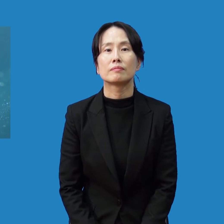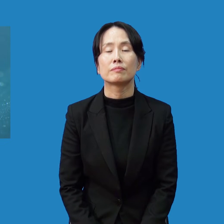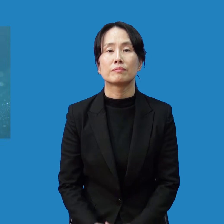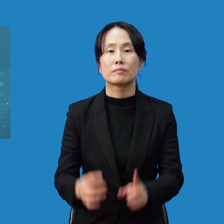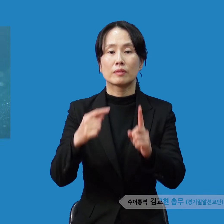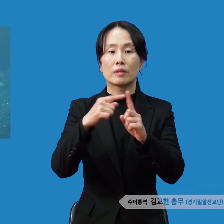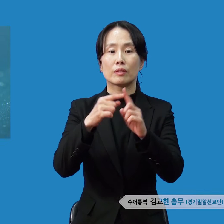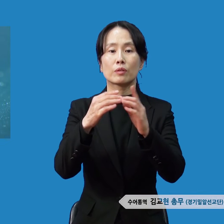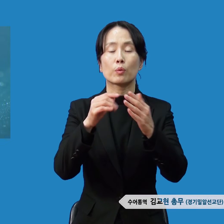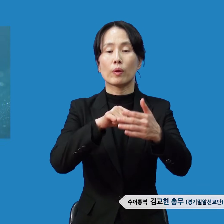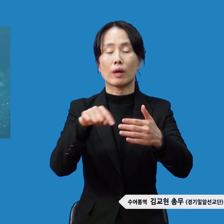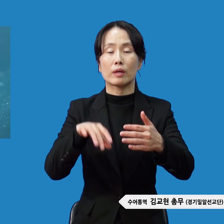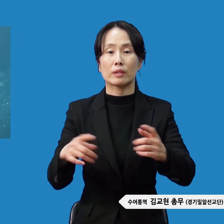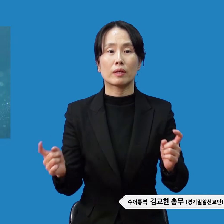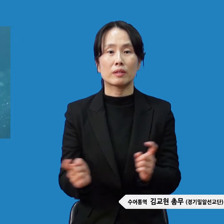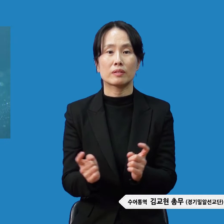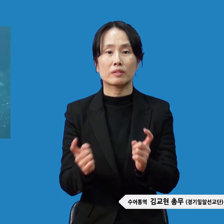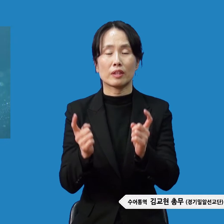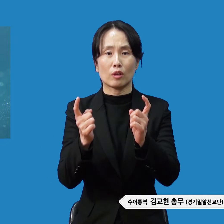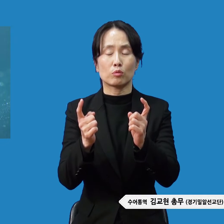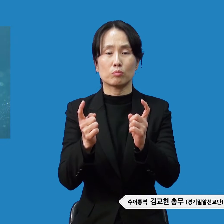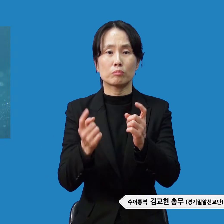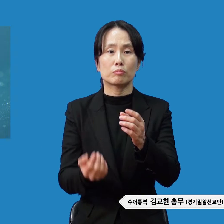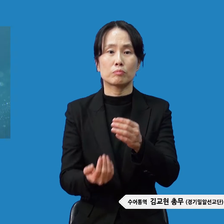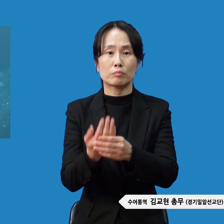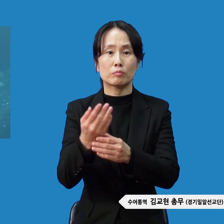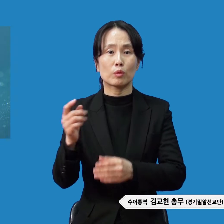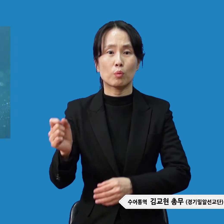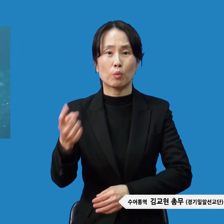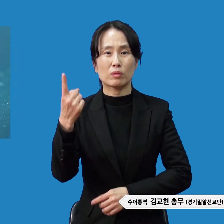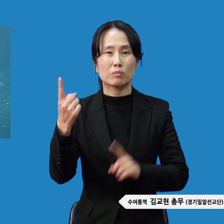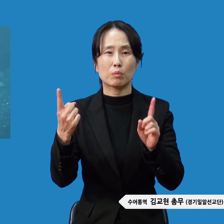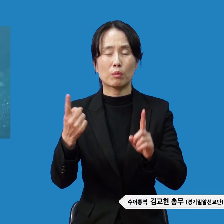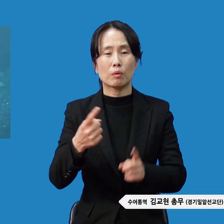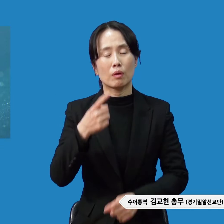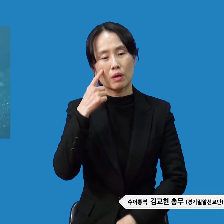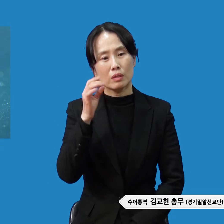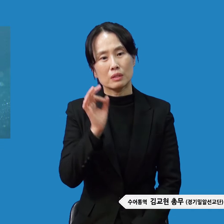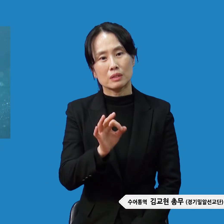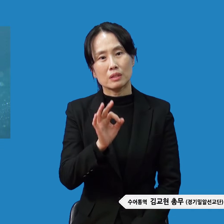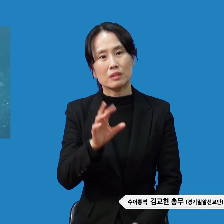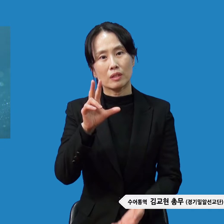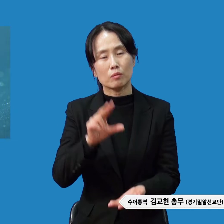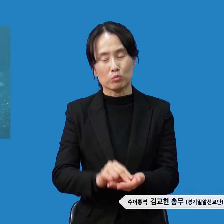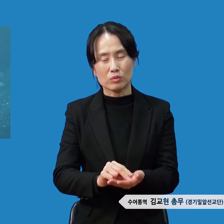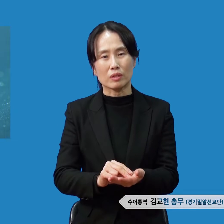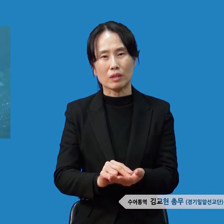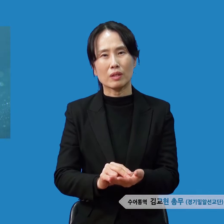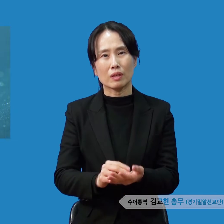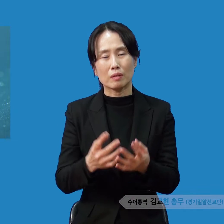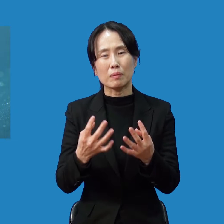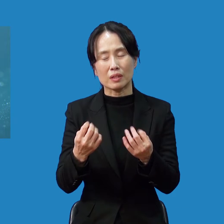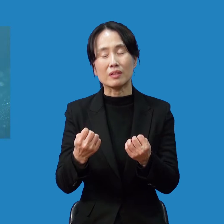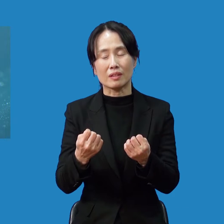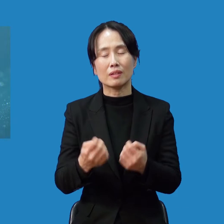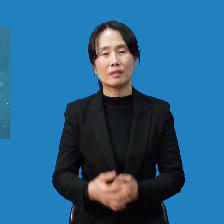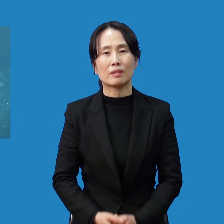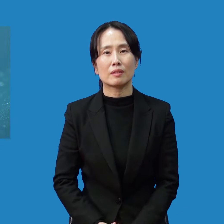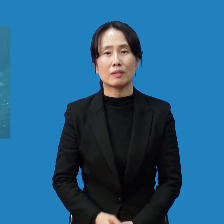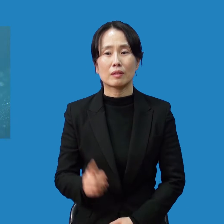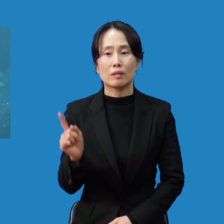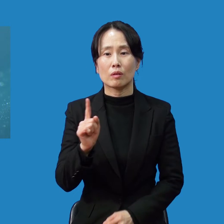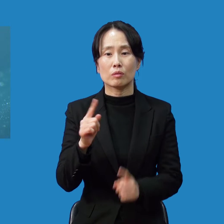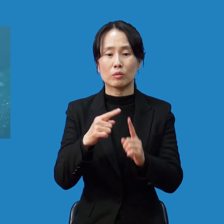교회 안에 다툼이 일어나는 것은 사소한 문제 때문일 때가 많습니다. 어떤